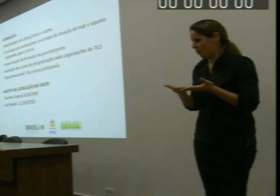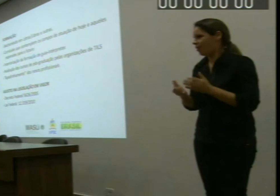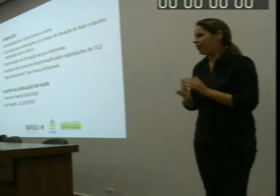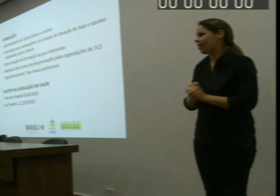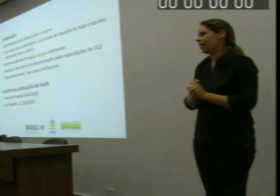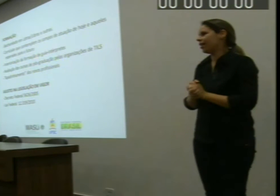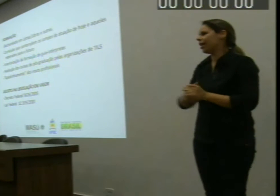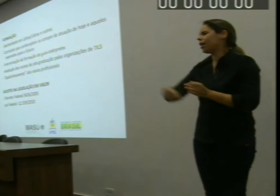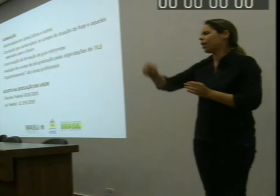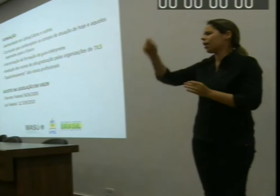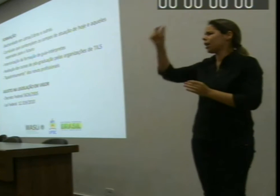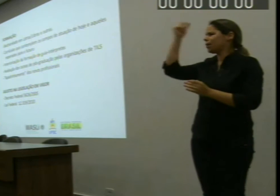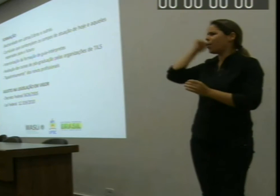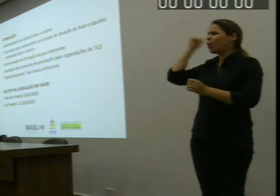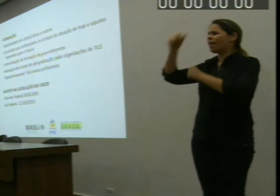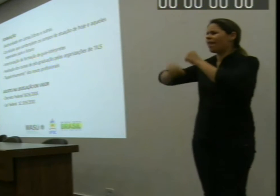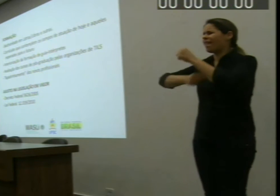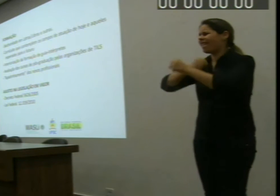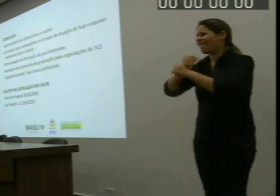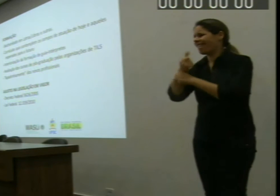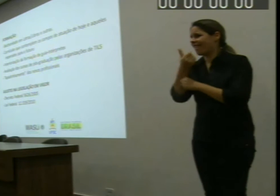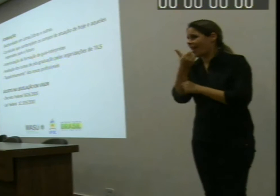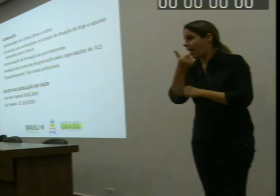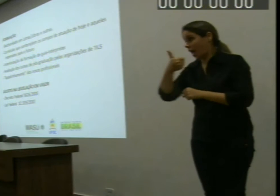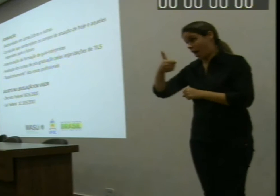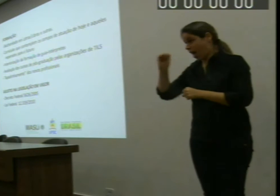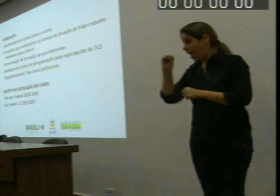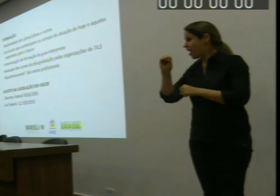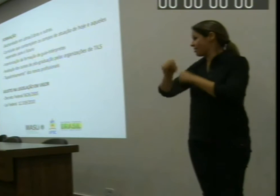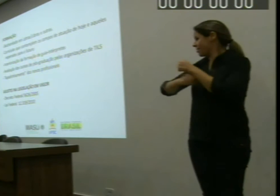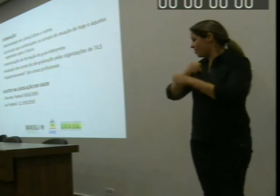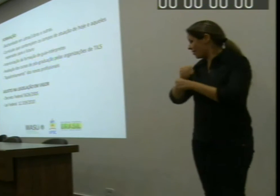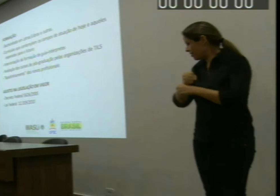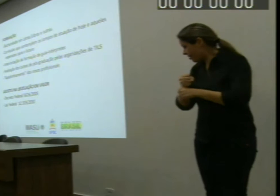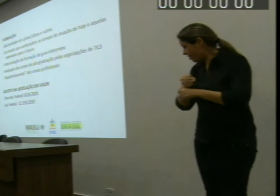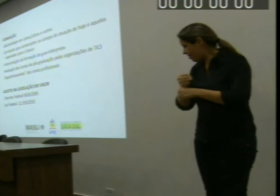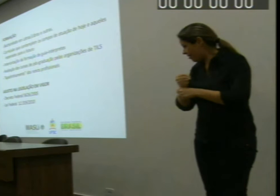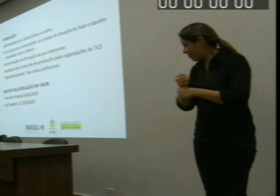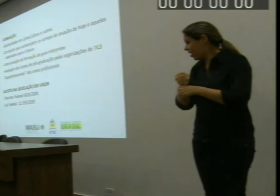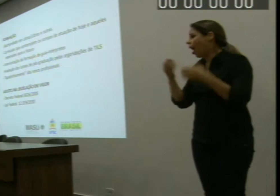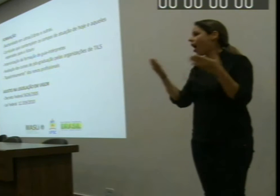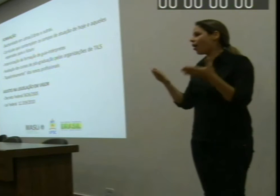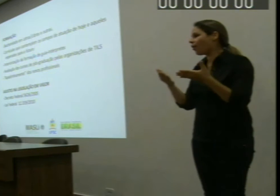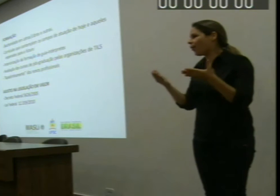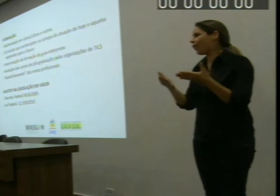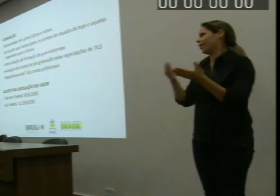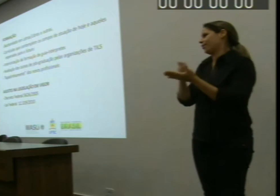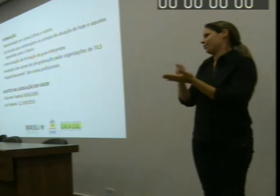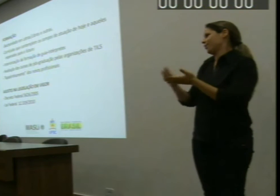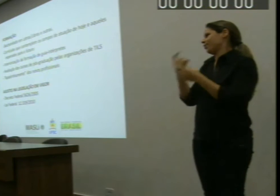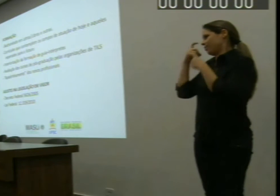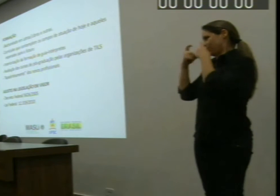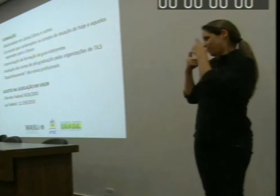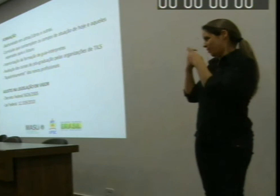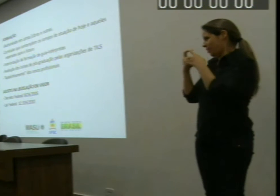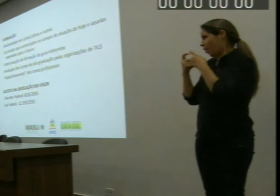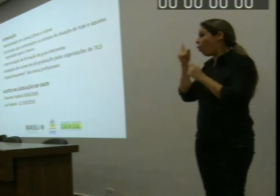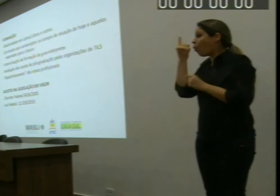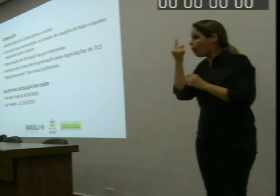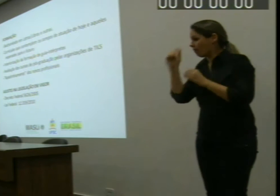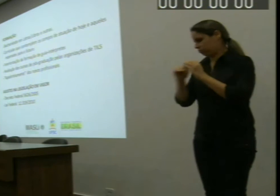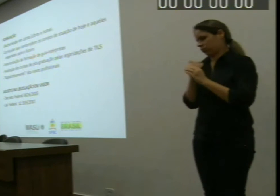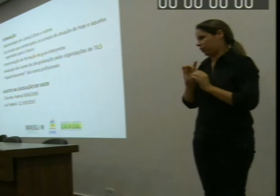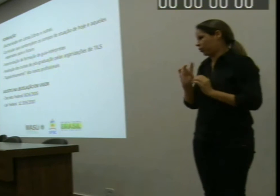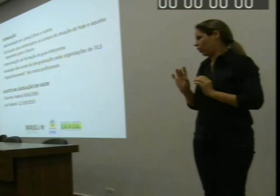5 meses do prb ser derrubado isso tá H 10 anos e a gente tem curso de